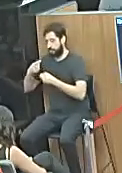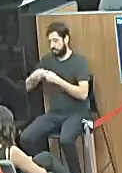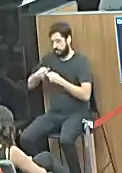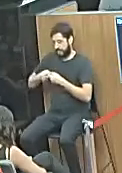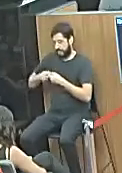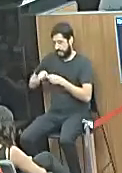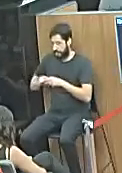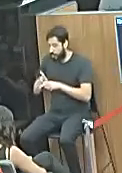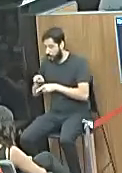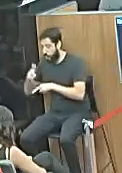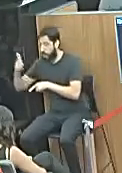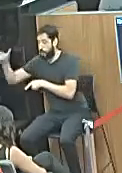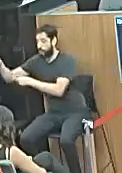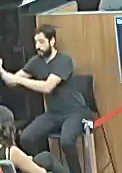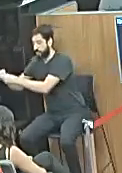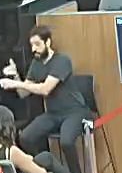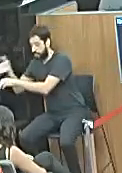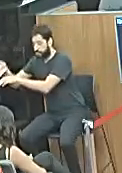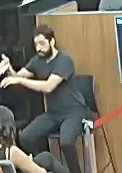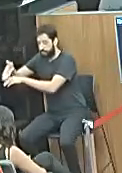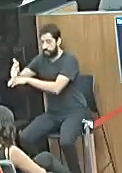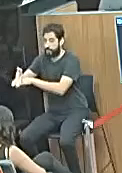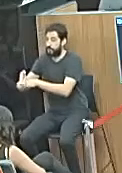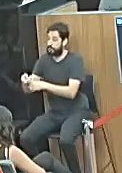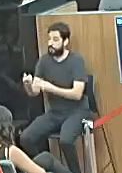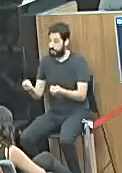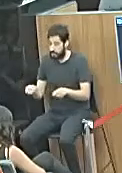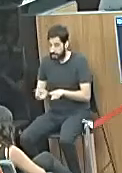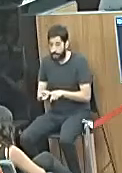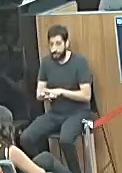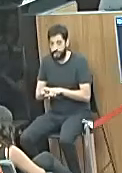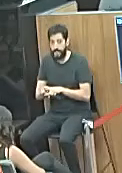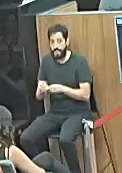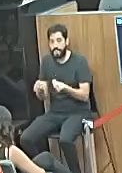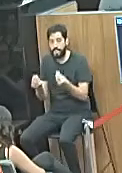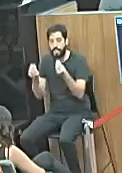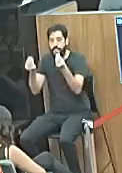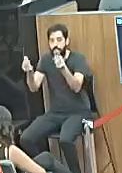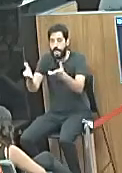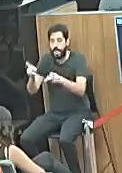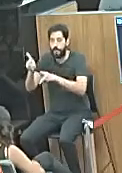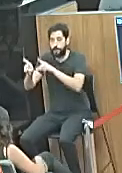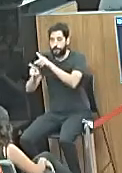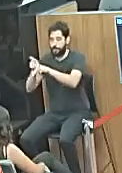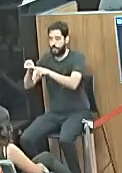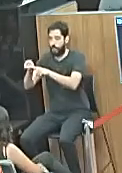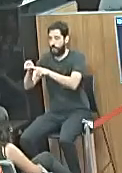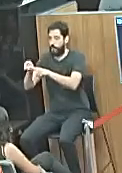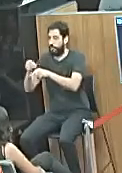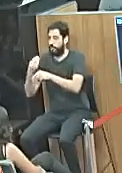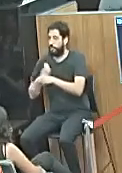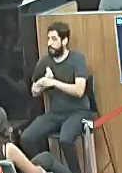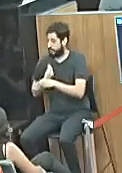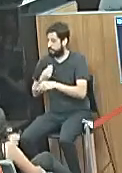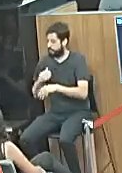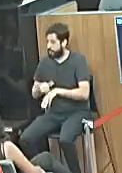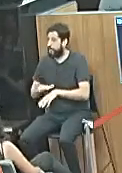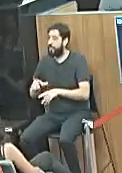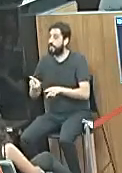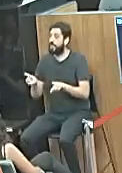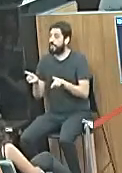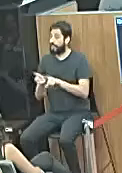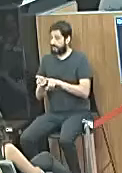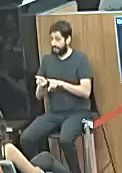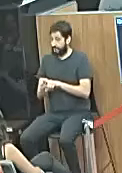dialogar você dá a possibilidade da participação popular e não concretizar esse é